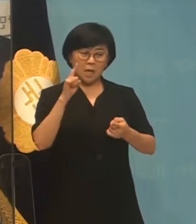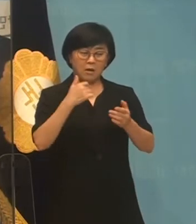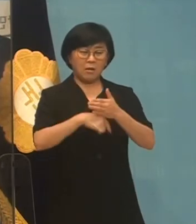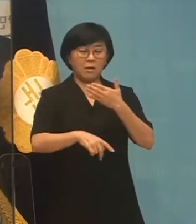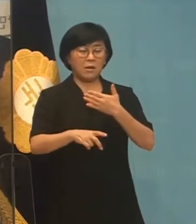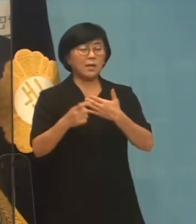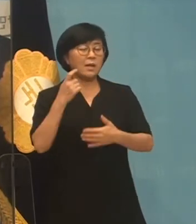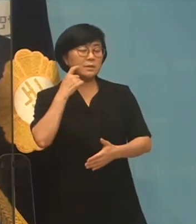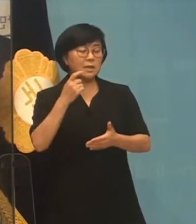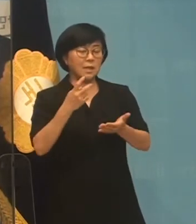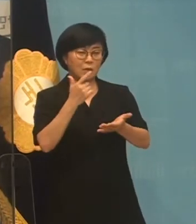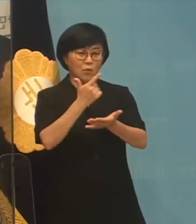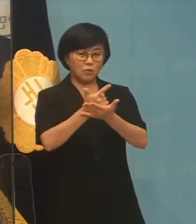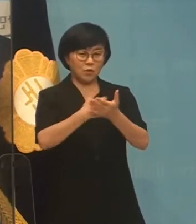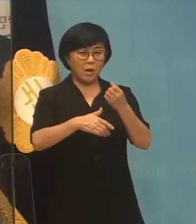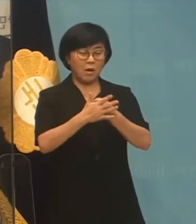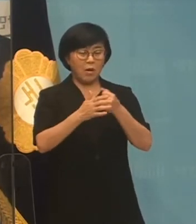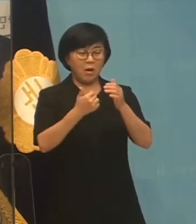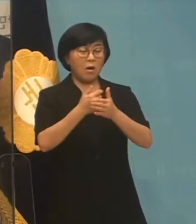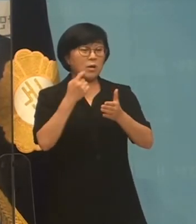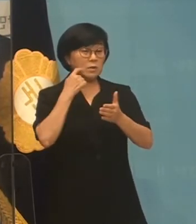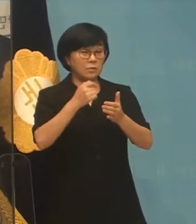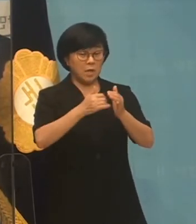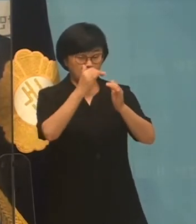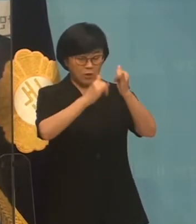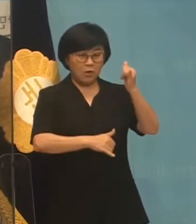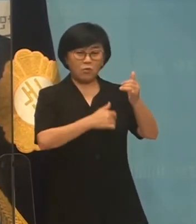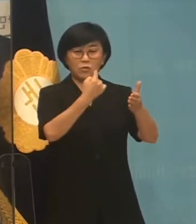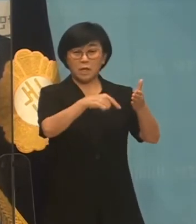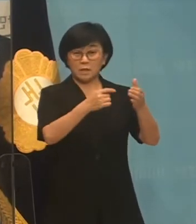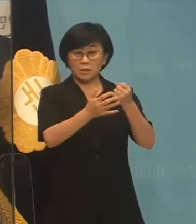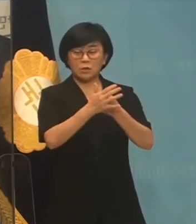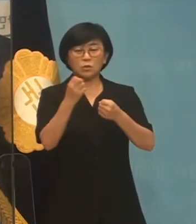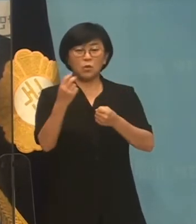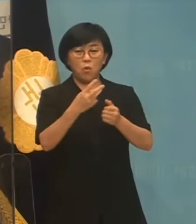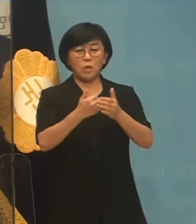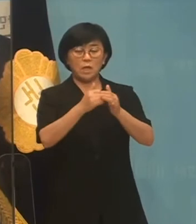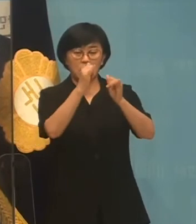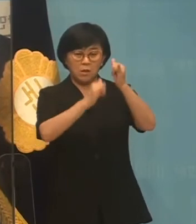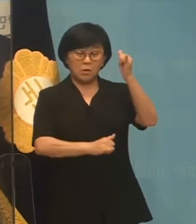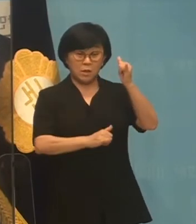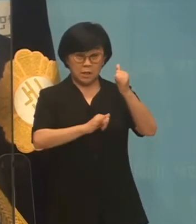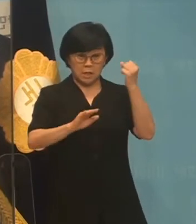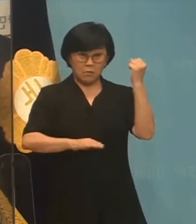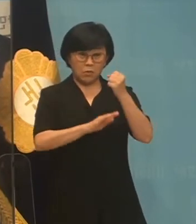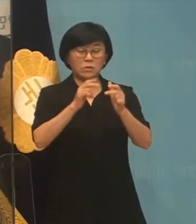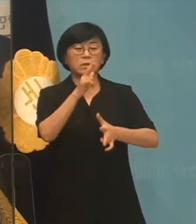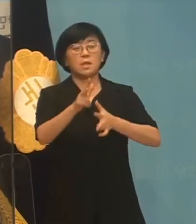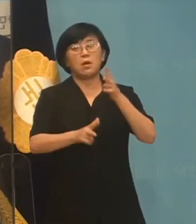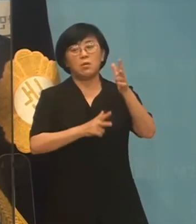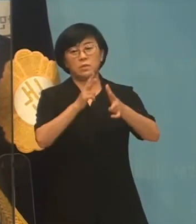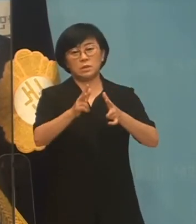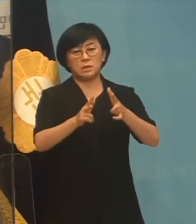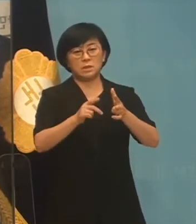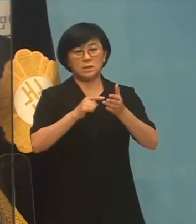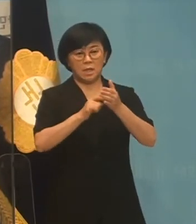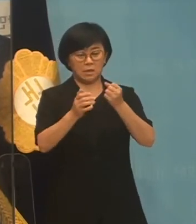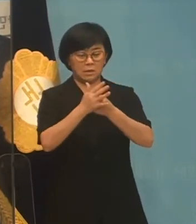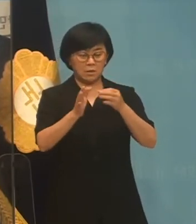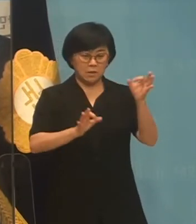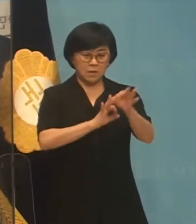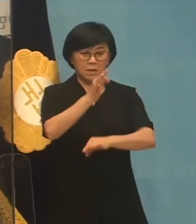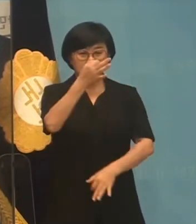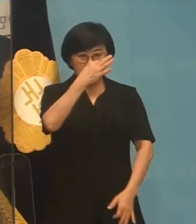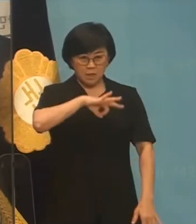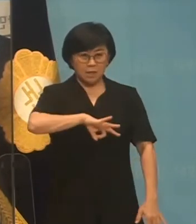허위 이력으로 오랫동안 학생을 가르치고 또다시 이런 이력을 발판삼아 사업을 벌여서 경제적